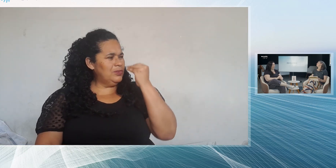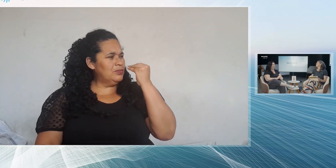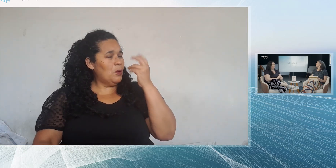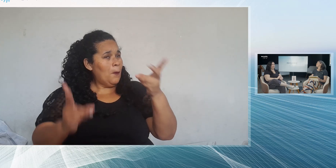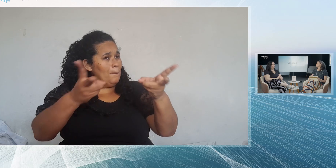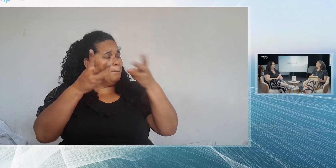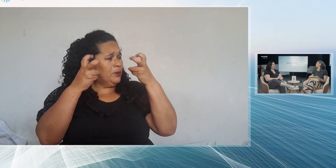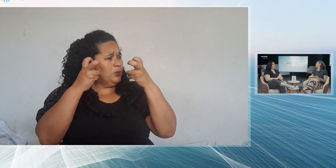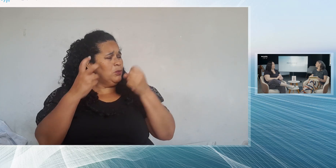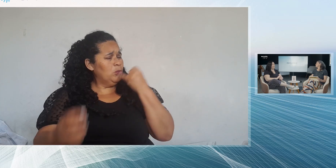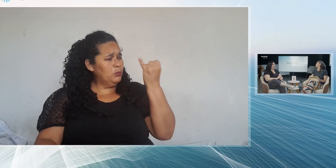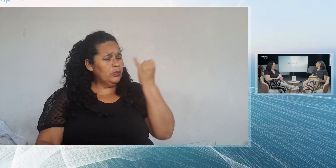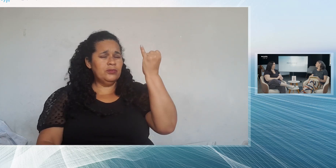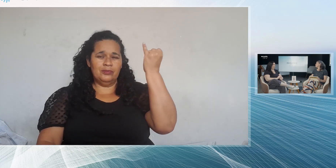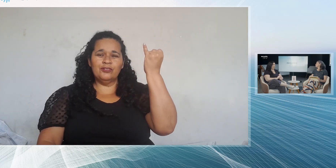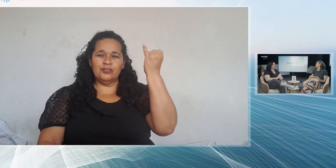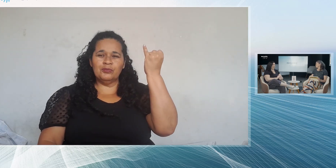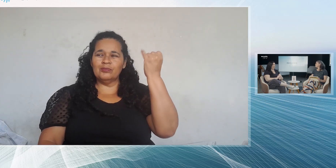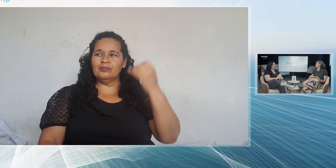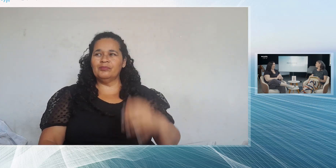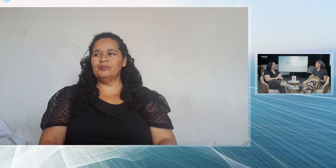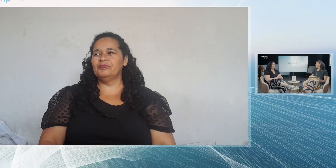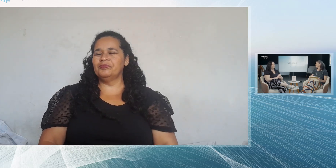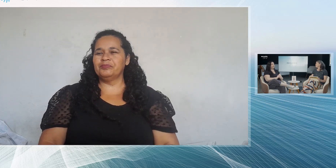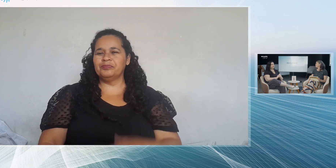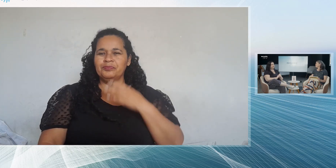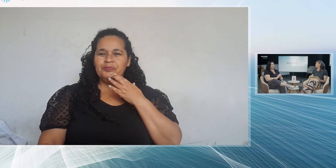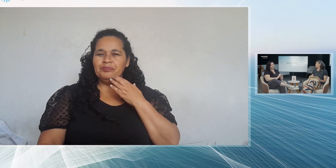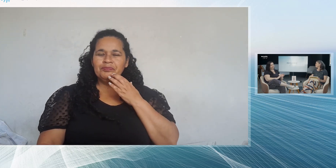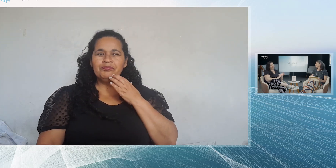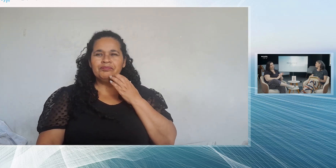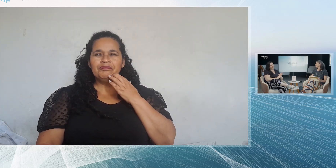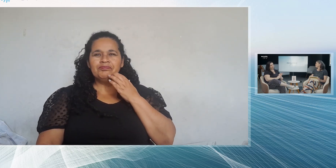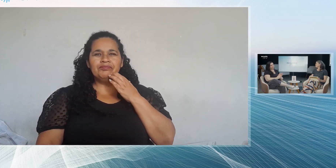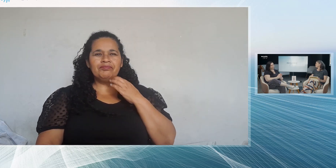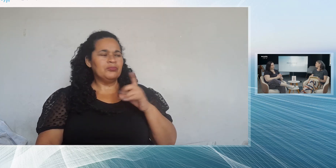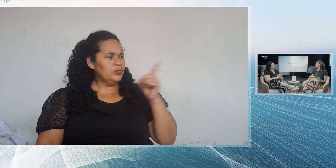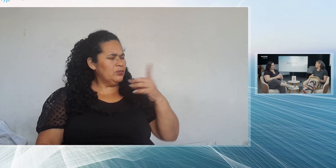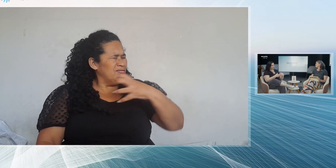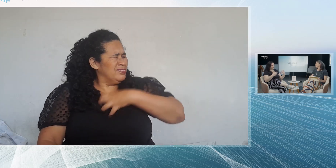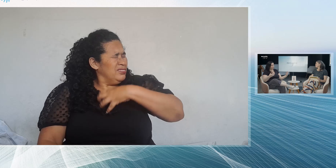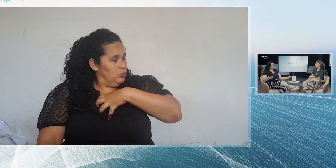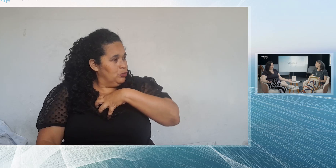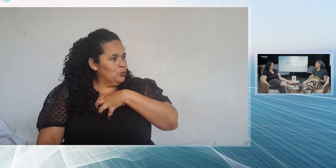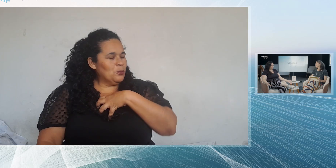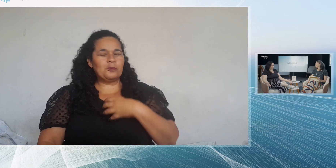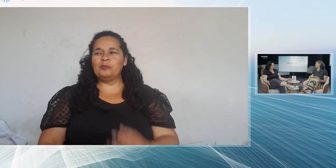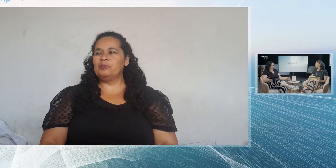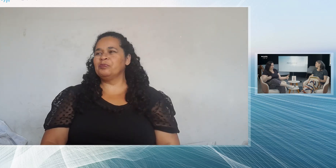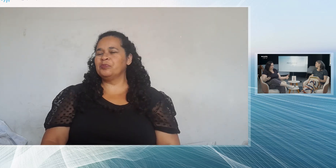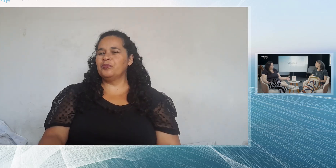né? Porque a gente nomeia alguns comportamentos, né? Mas teve alguns, e o que